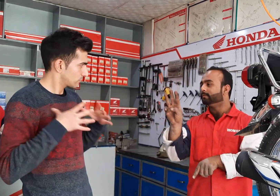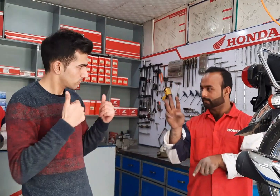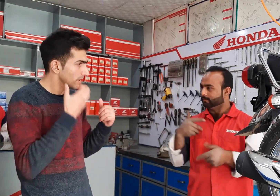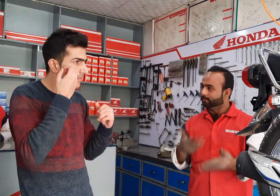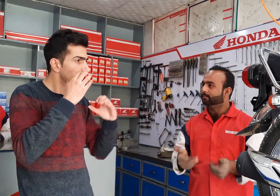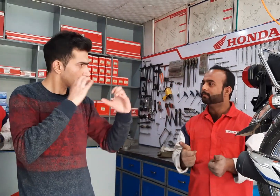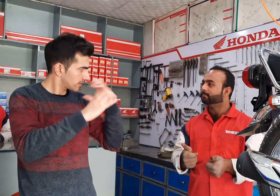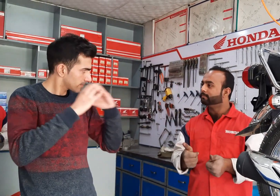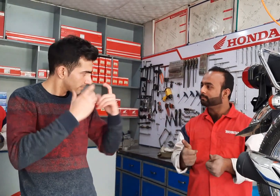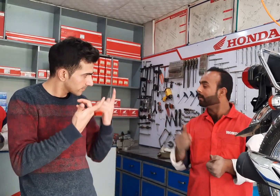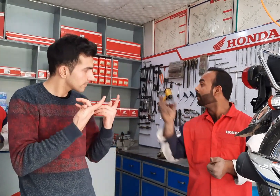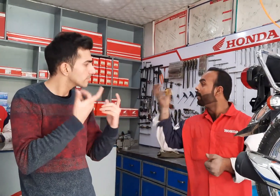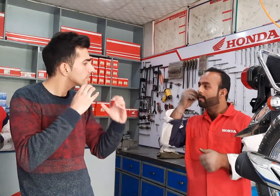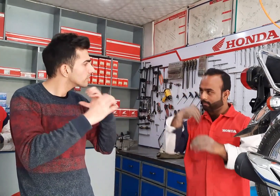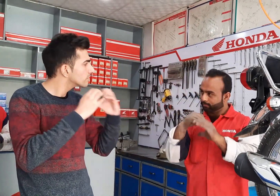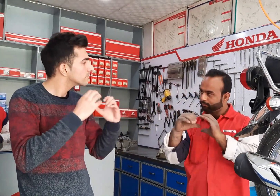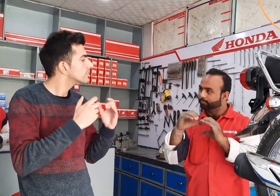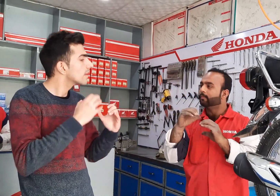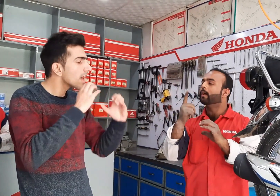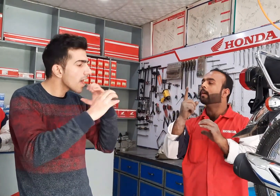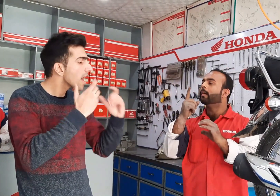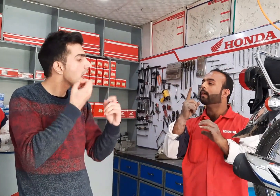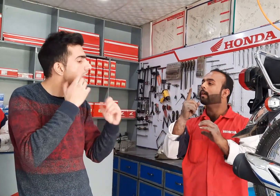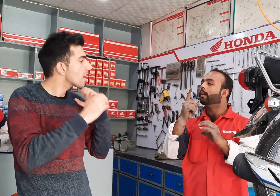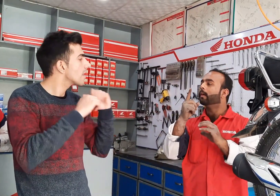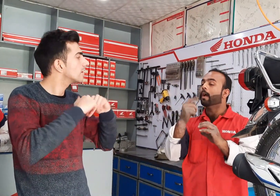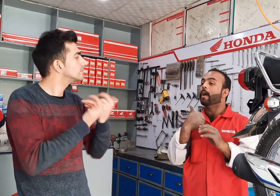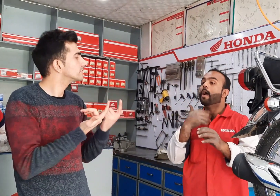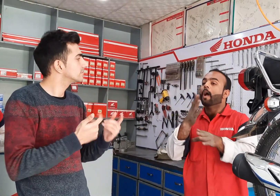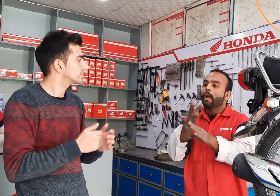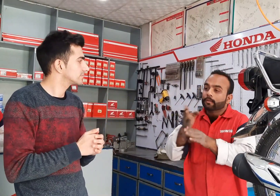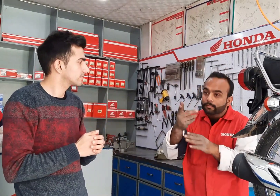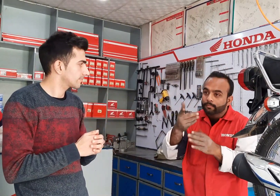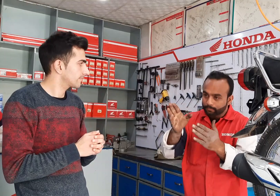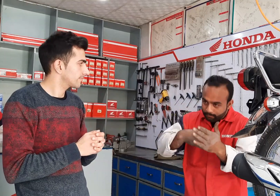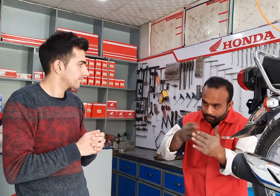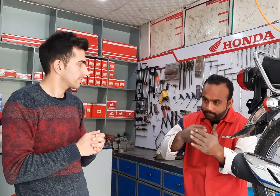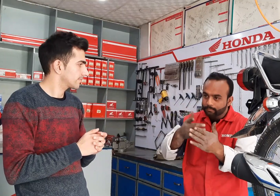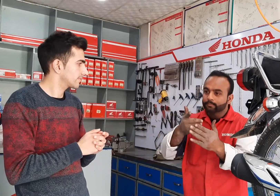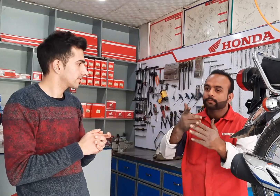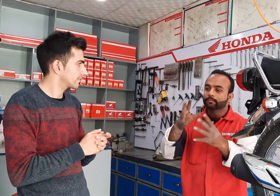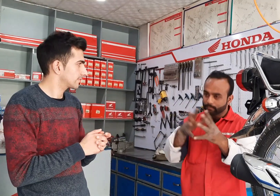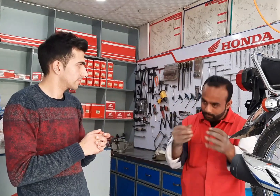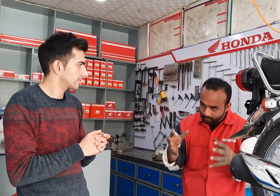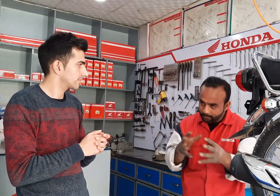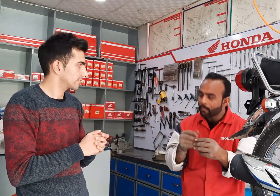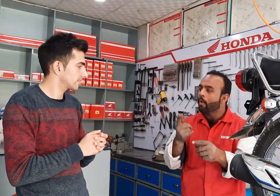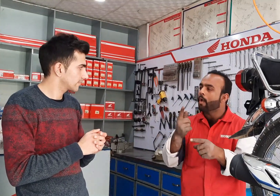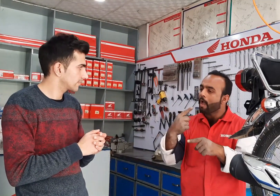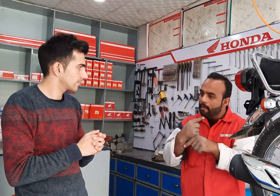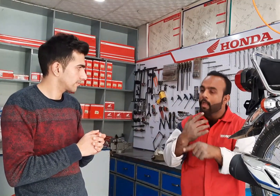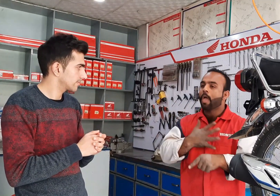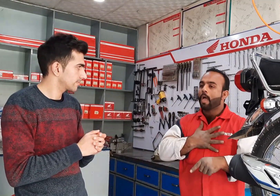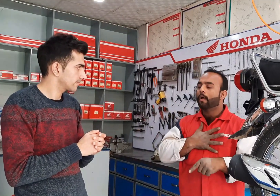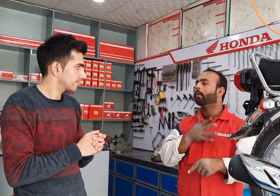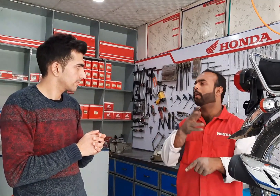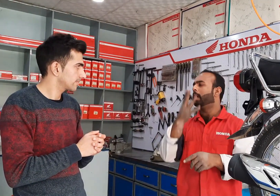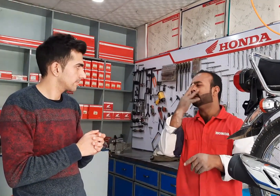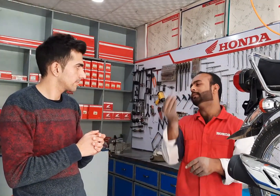تین سال ہو چکے ہیں اور مجھے بھائی ساتھ سپورٹ کرتے ہیں جہاں پہ کوئی ہلپ چاہیے ہوتی ہے اس طرح تو